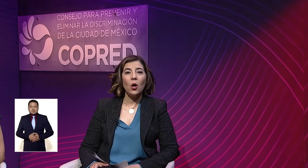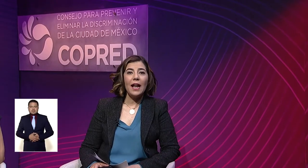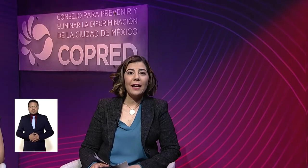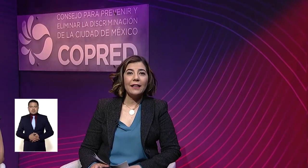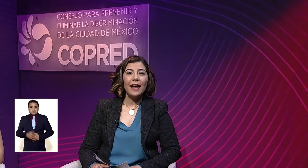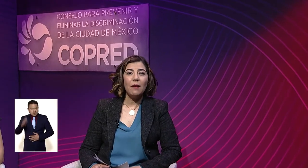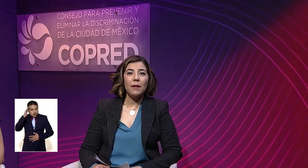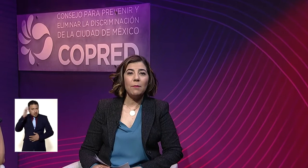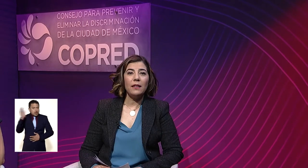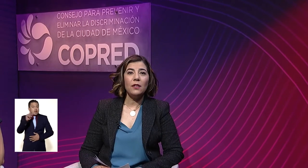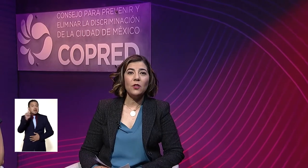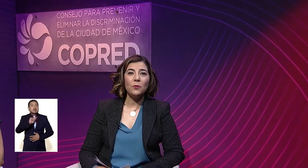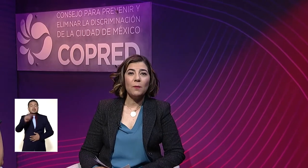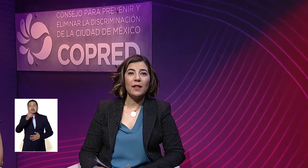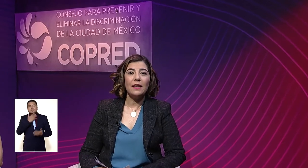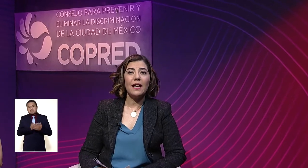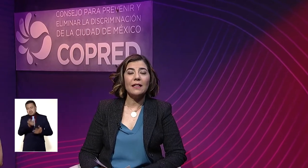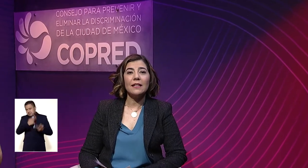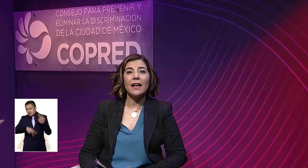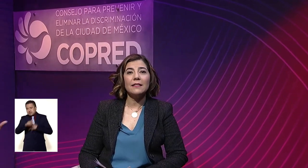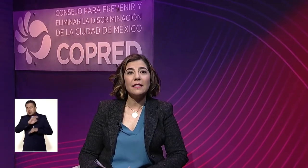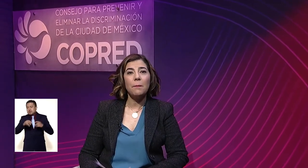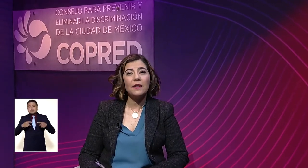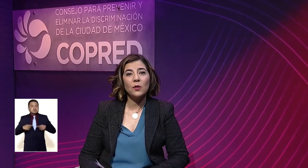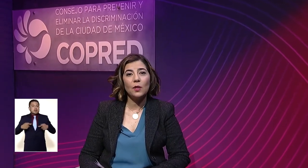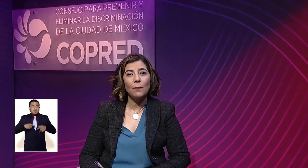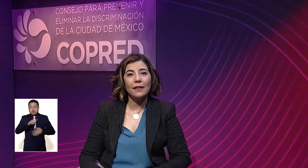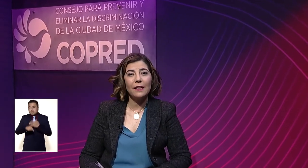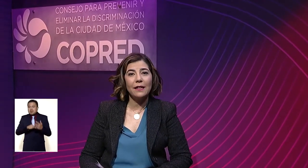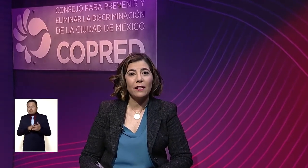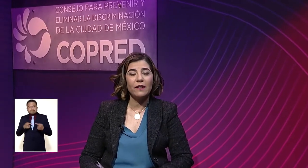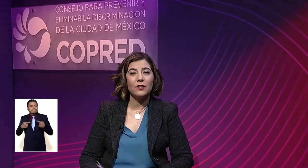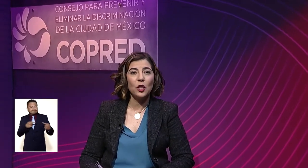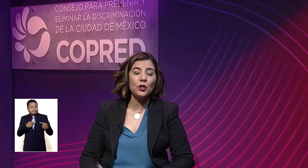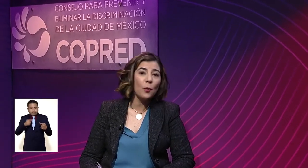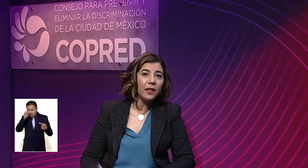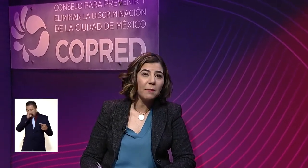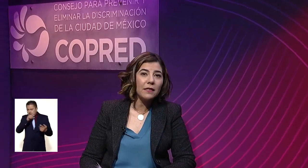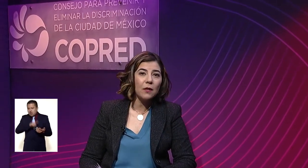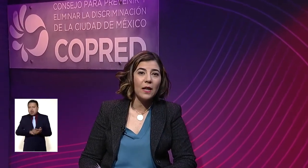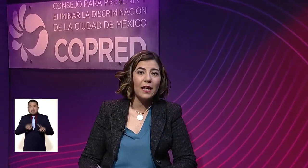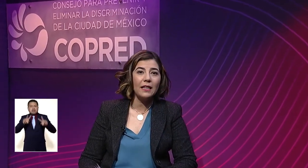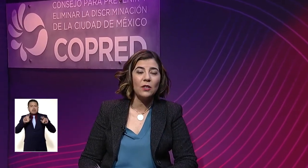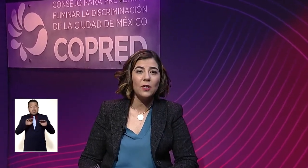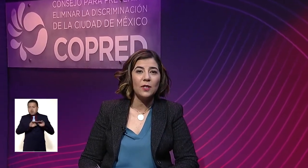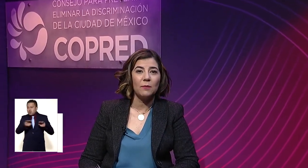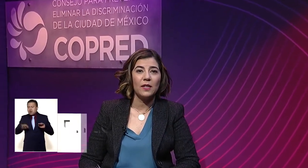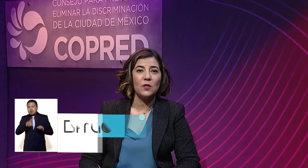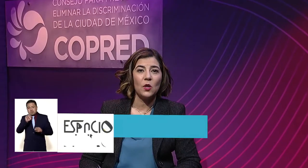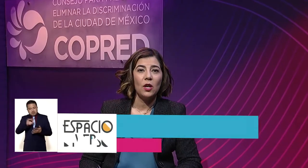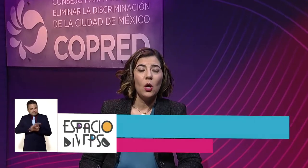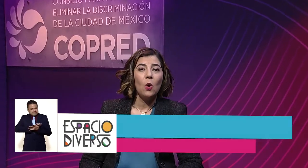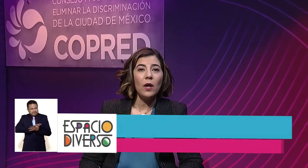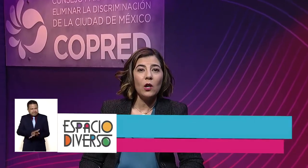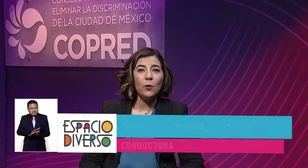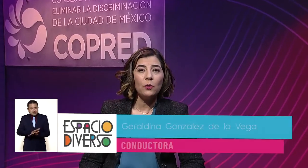Hola, ¿qué tal? Bienvenidos, bienvenidas a este espacio de debate y reflexión sobre temas de igualdad y no discriminación, una coproducción